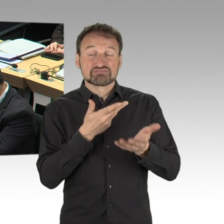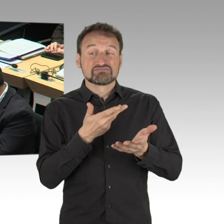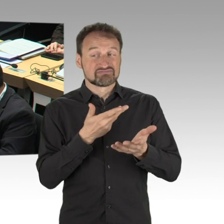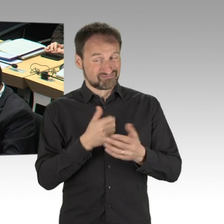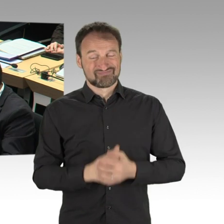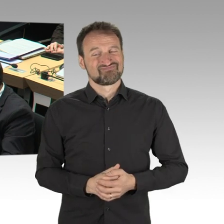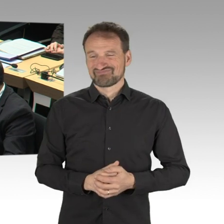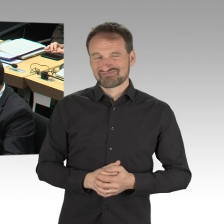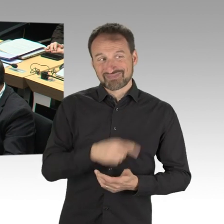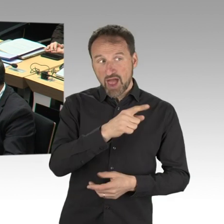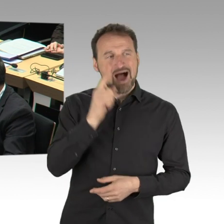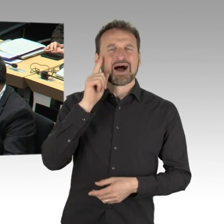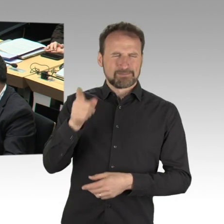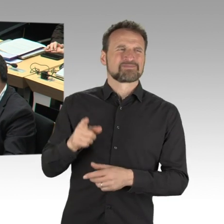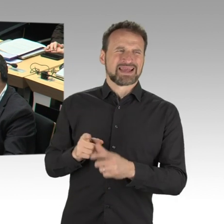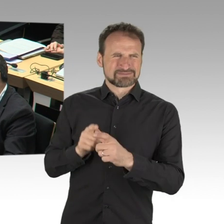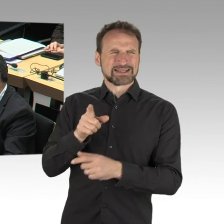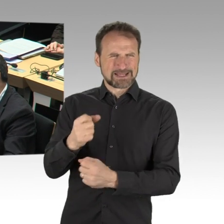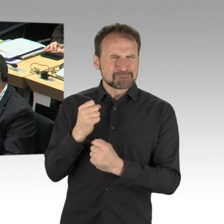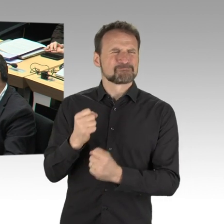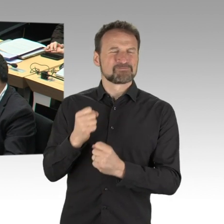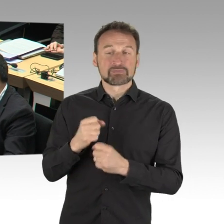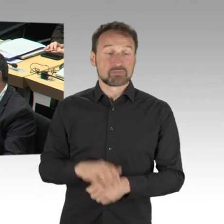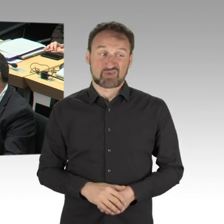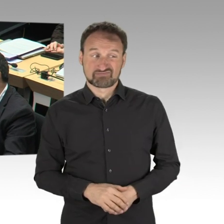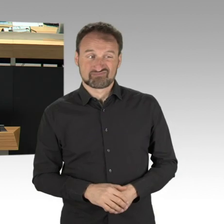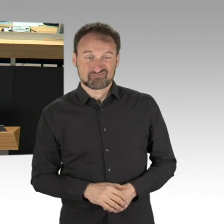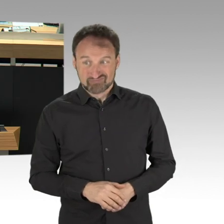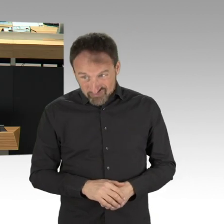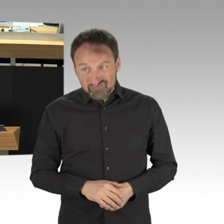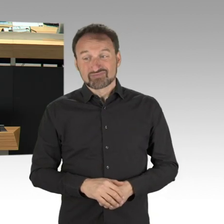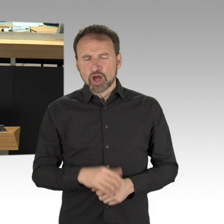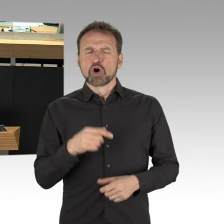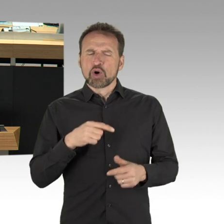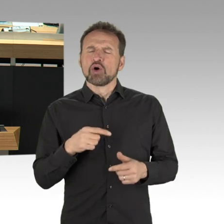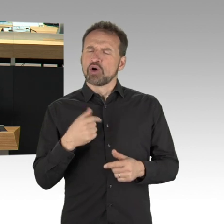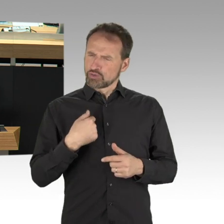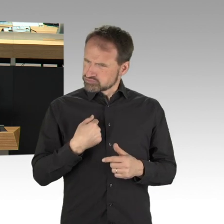sondern es ist unter anderem die AfD. Und wissen Sie,